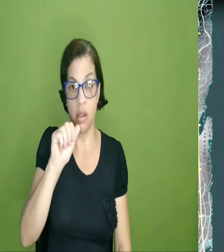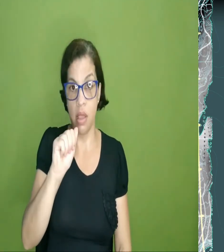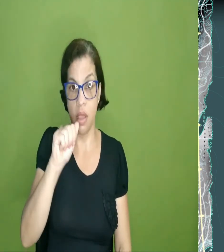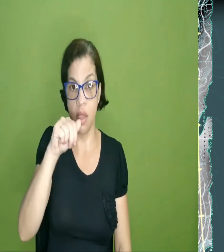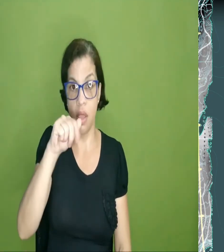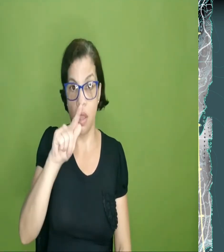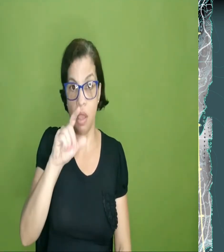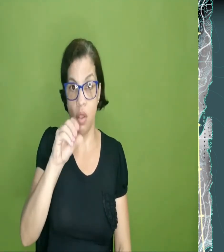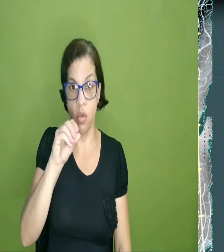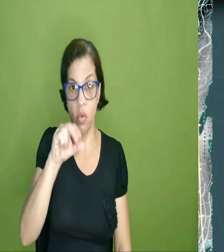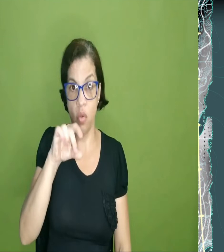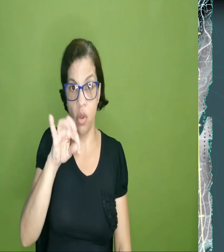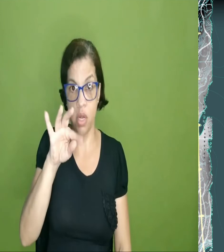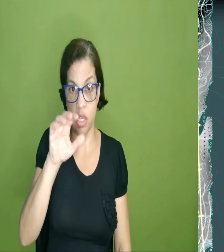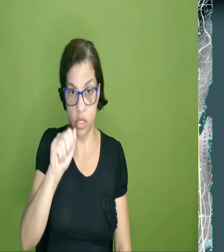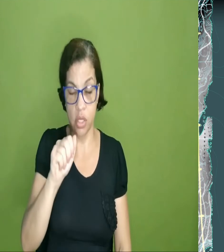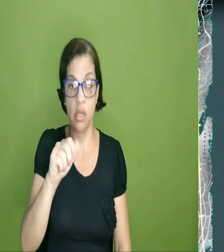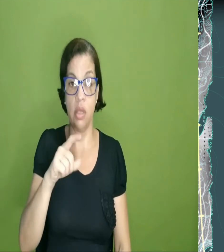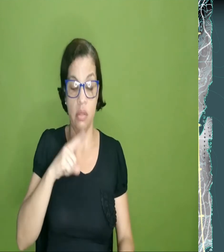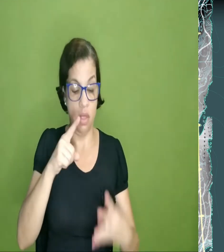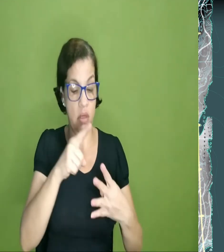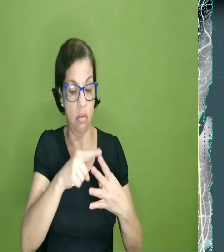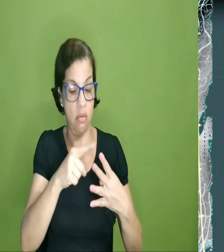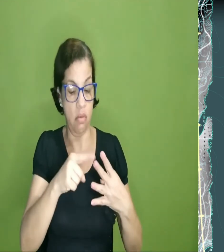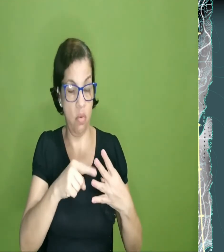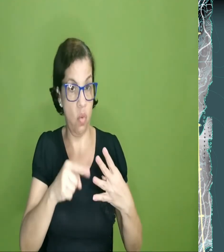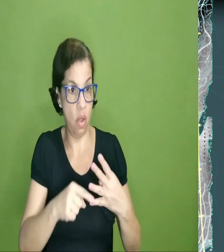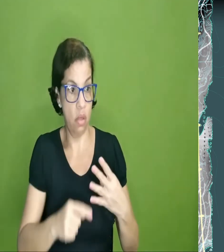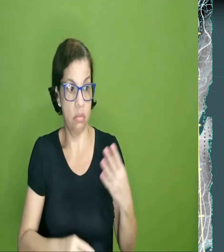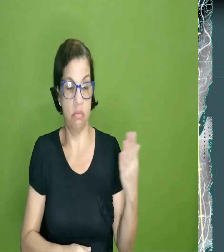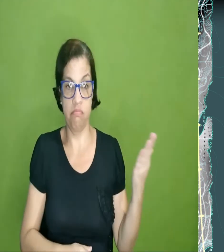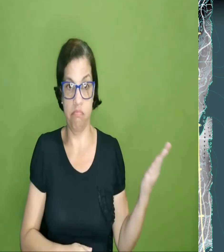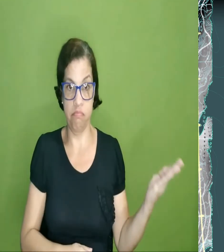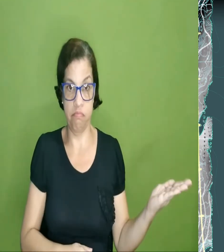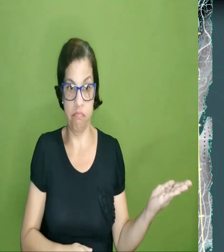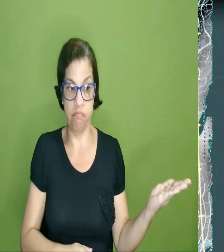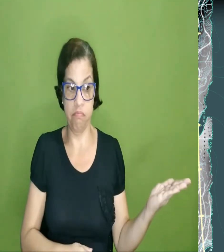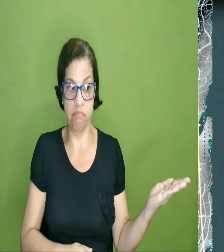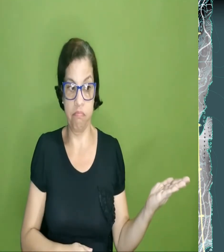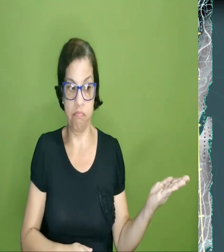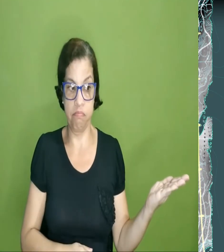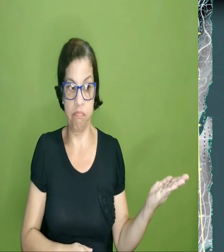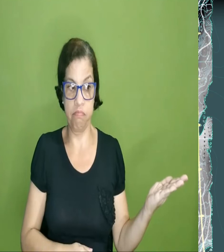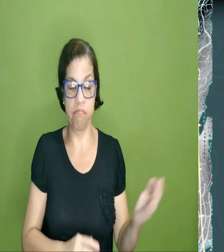as catecolaminas adrenalina, noradrenalina, dopamina e dobutamina.